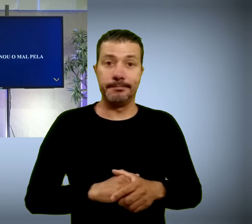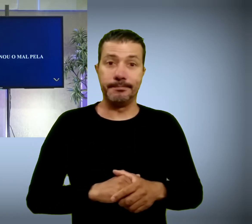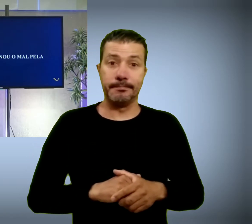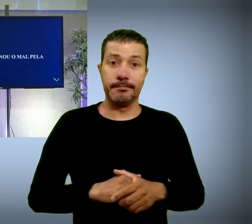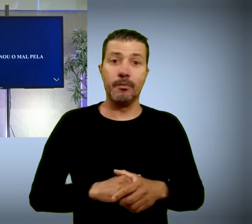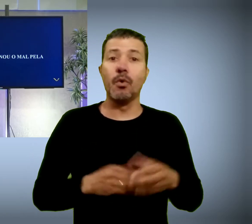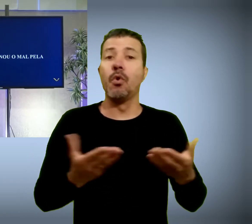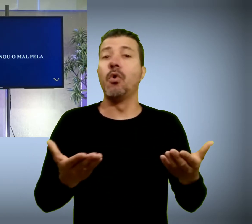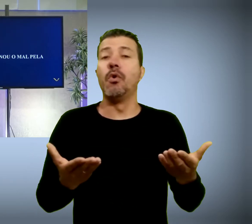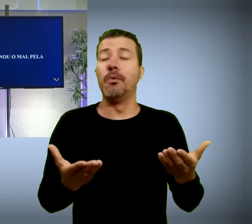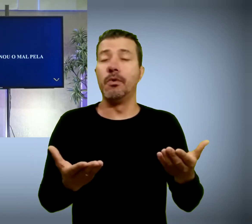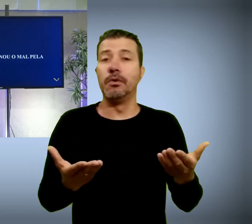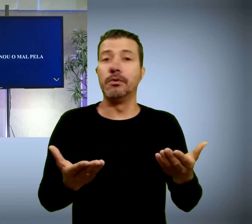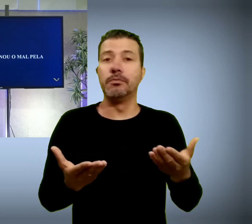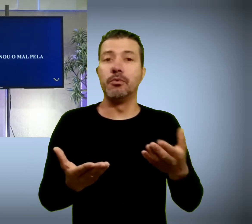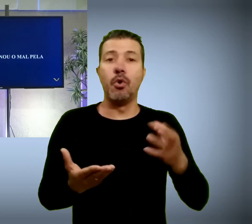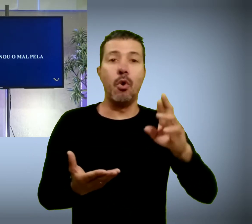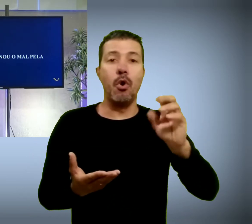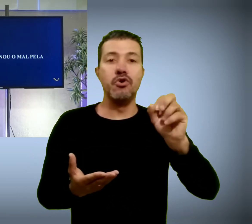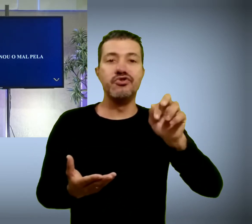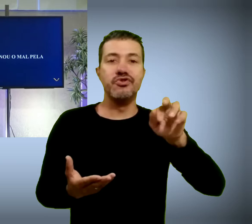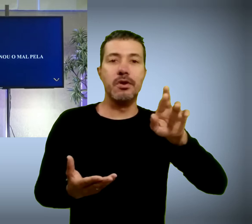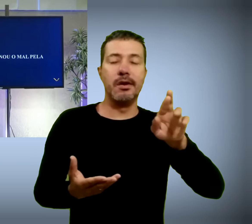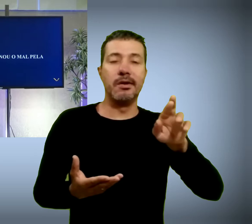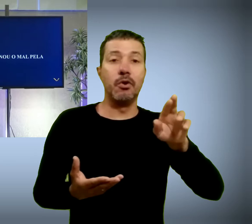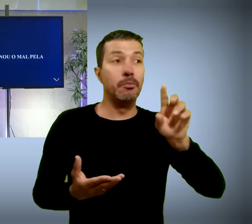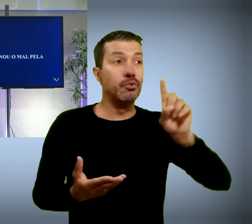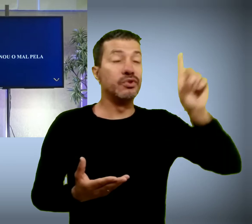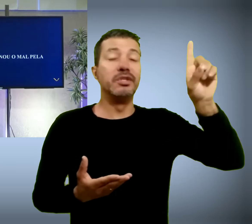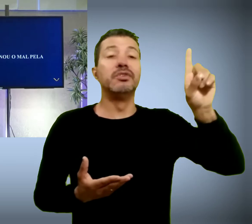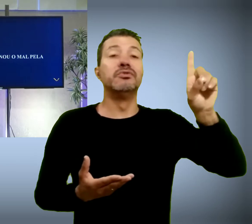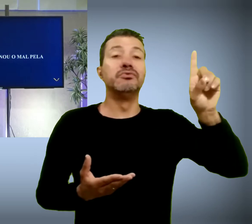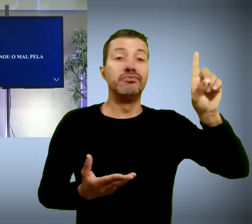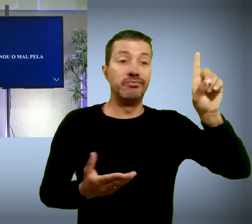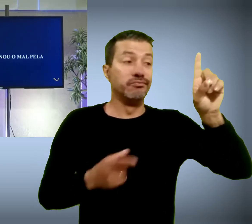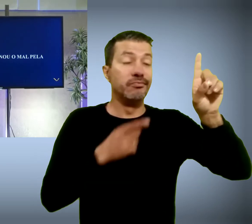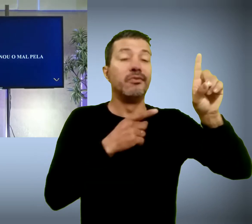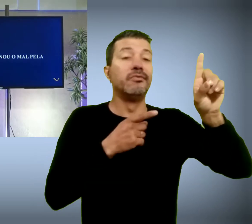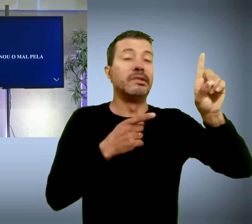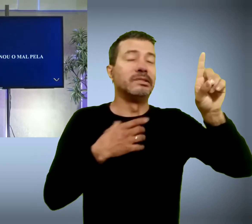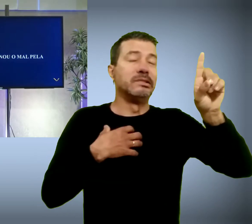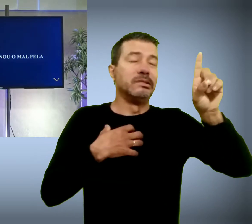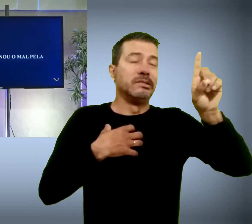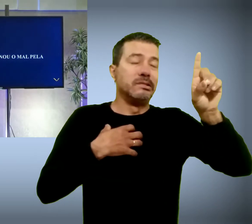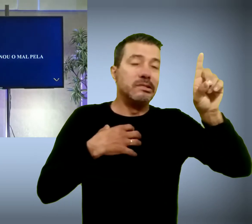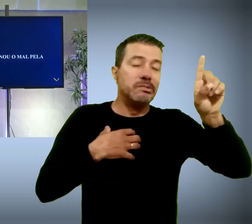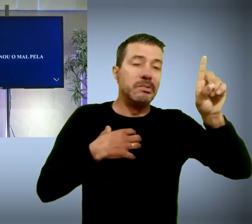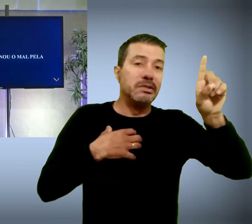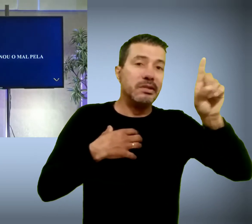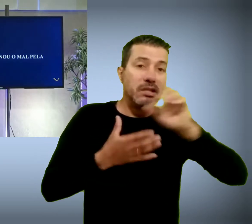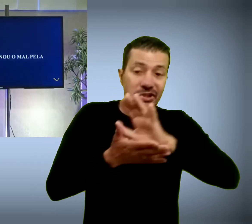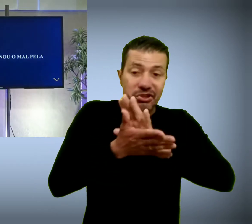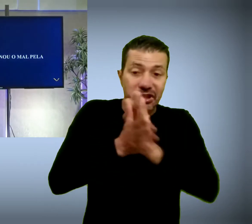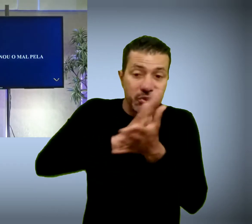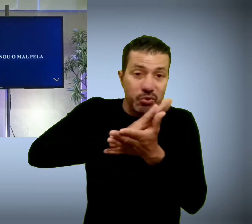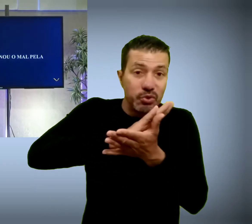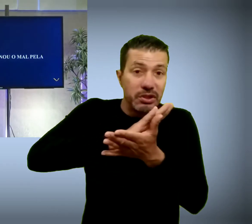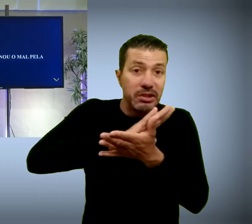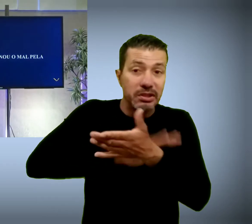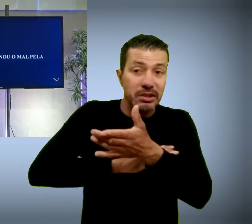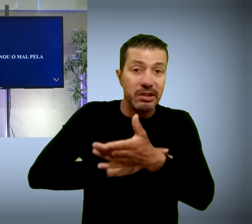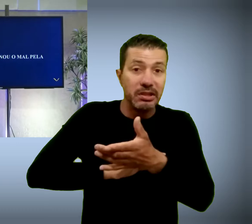Como é que fica o Roger? Como é que Deus ficaria se ele eliminasse Lúcifer